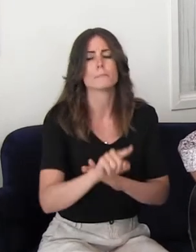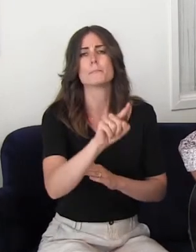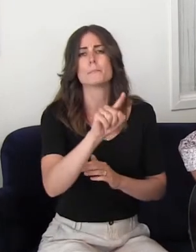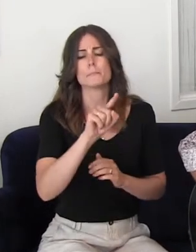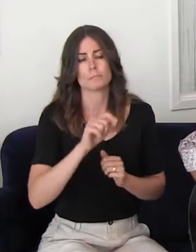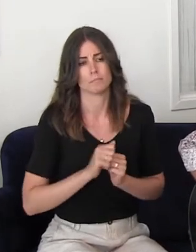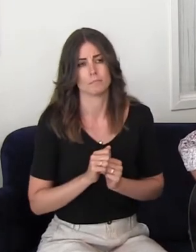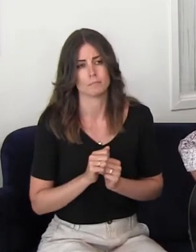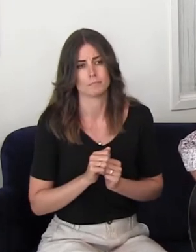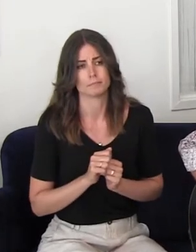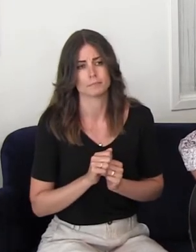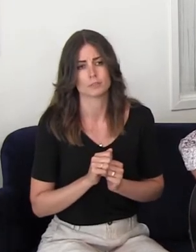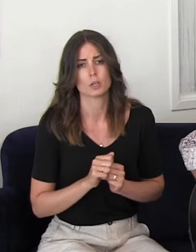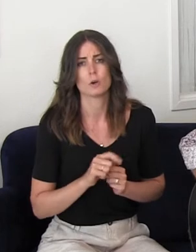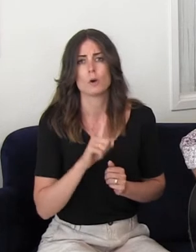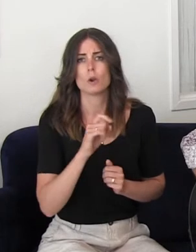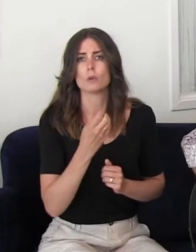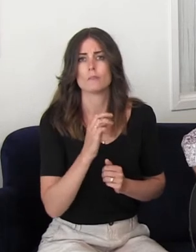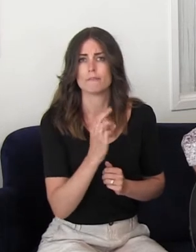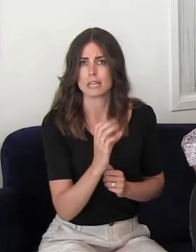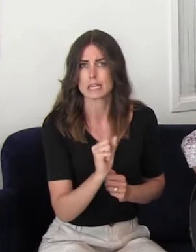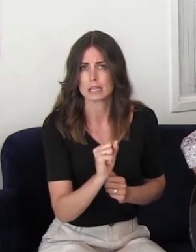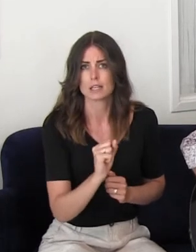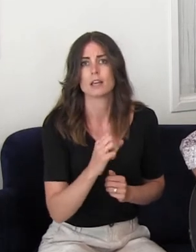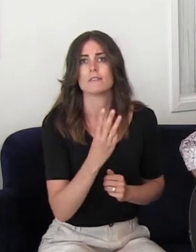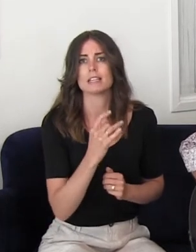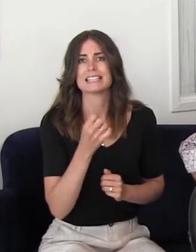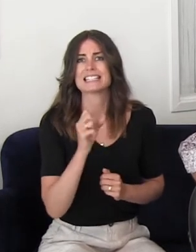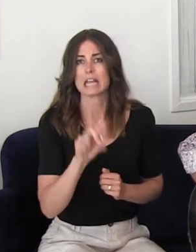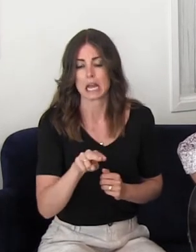Och att Ludwig Wittgenstein var rik